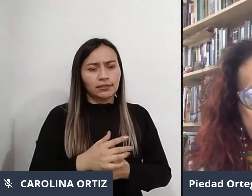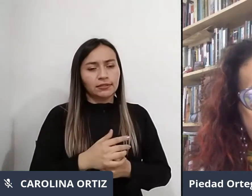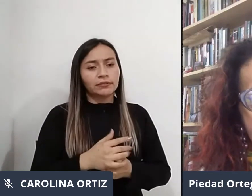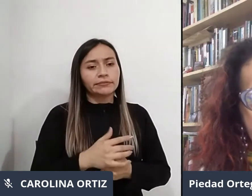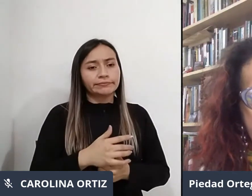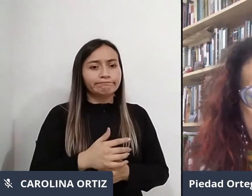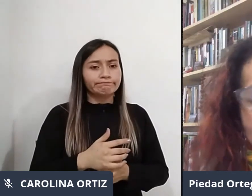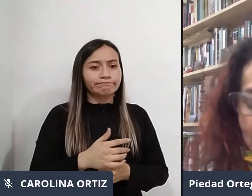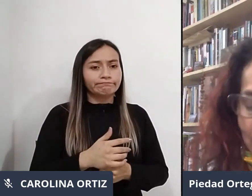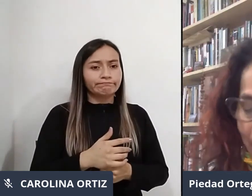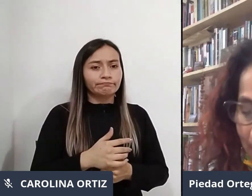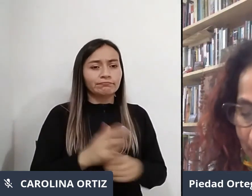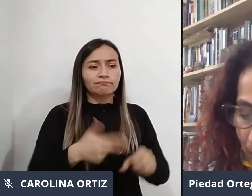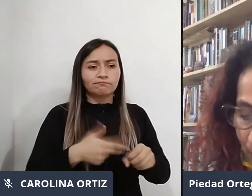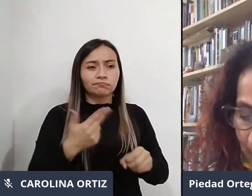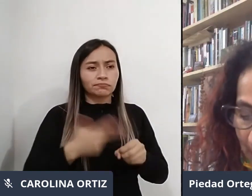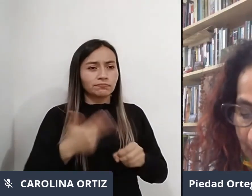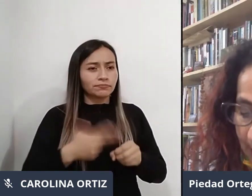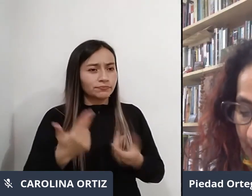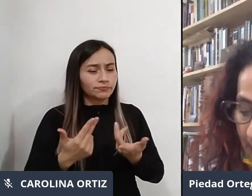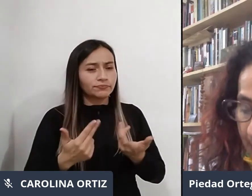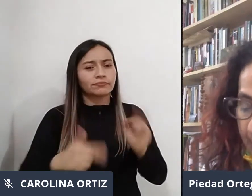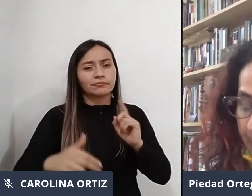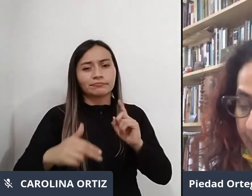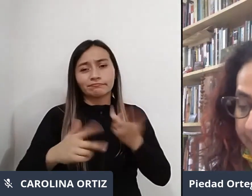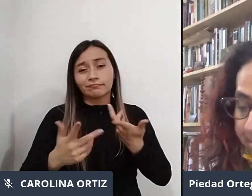crisis sanitaria, a la crisis social,